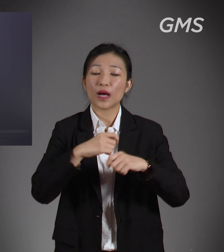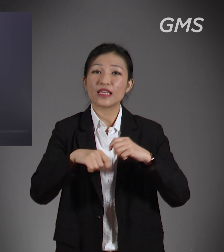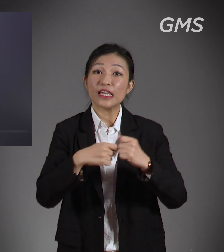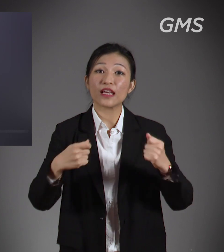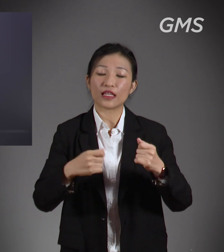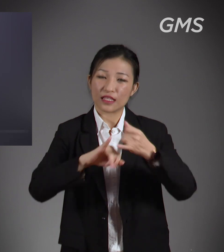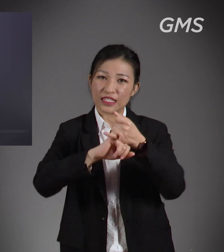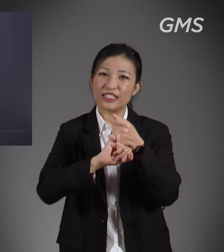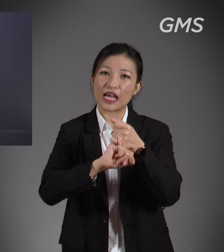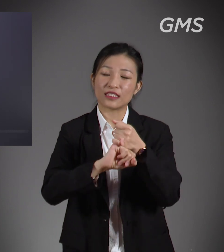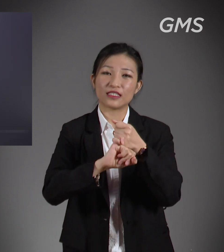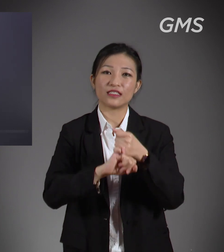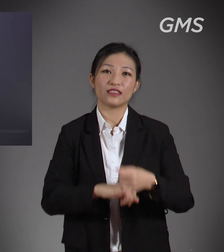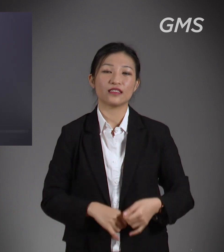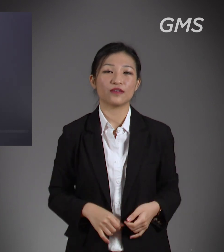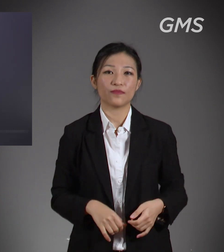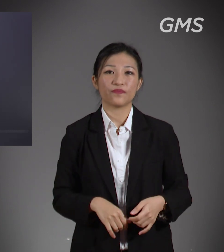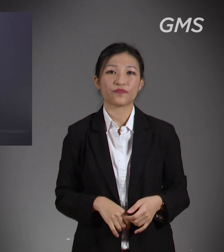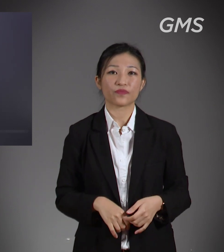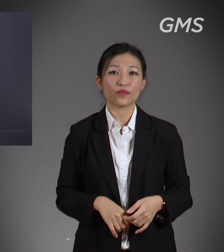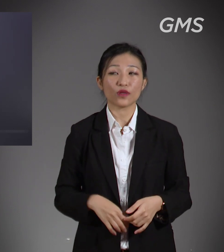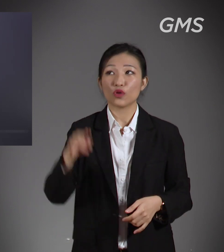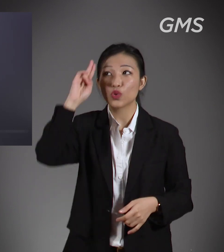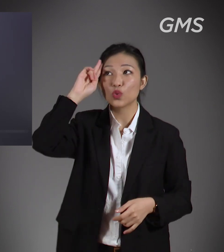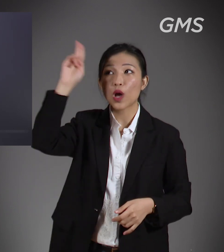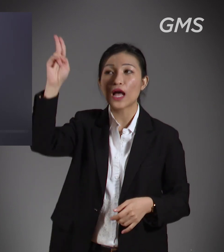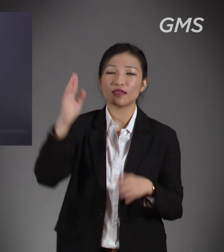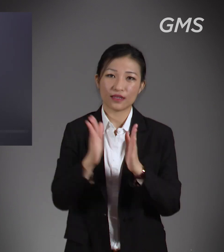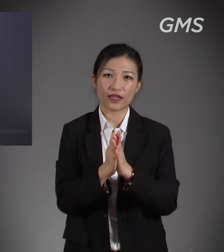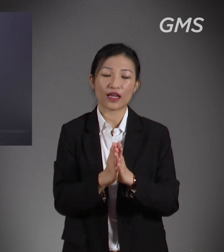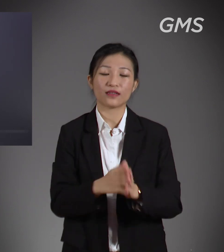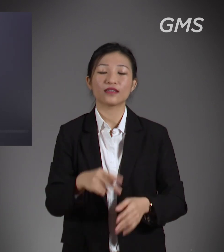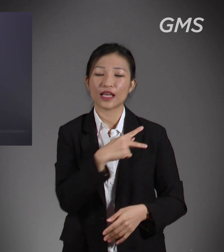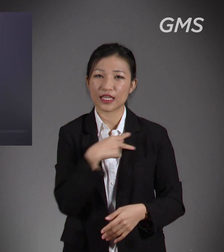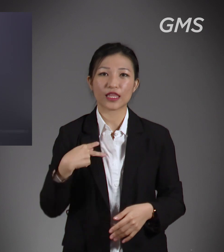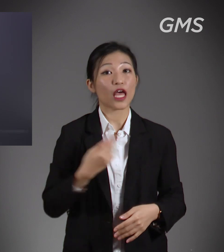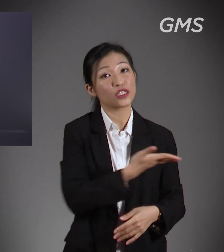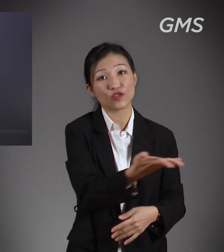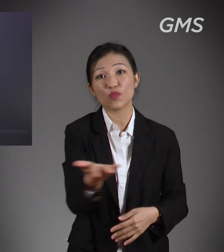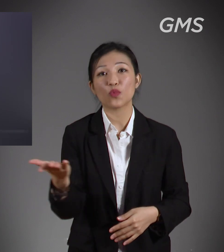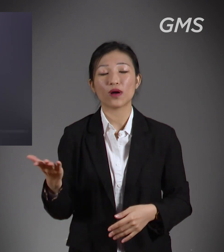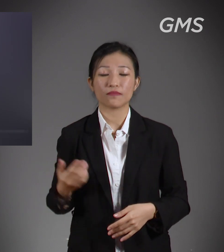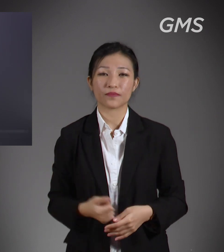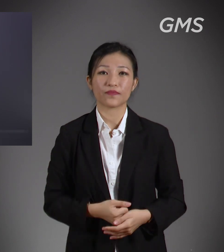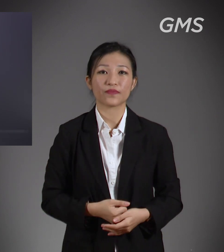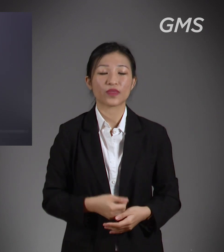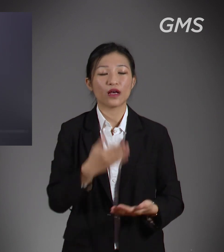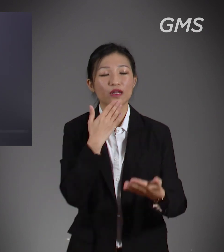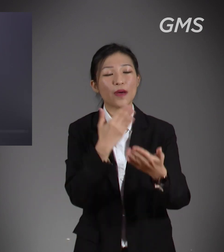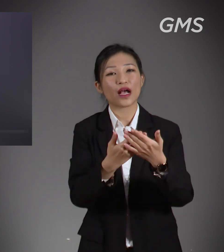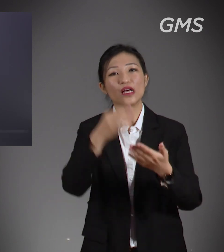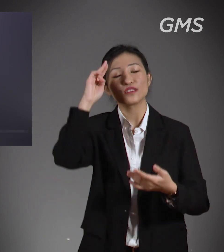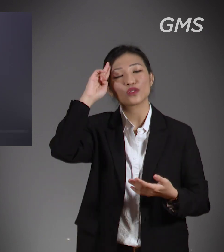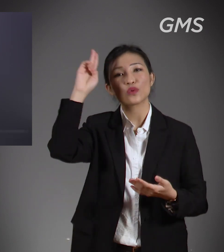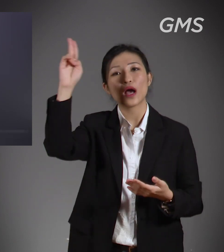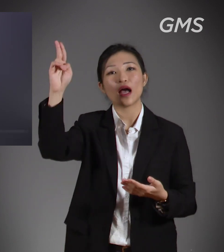memperkuat perjanjian yang terikat antara kita dengan Tuhan Allah Bapa di surga. Terima kasih Tuhan, terima kasih